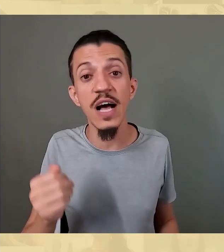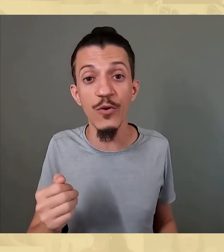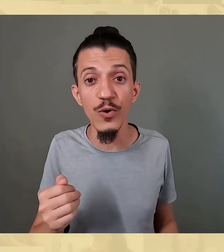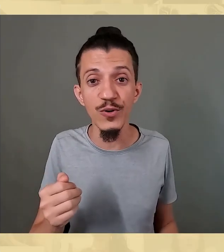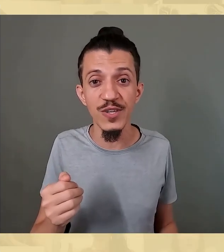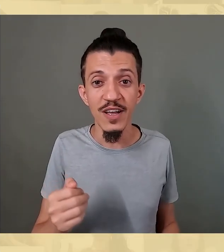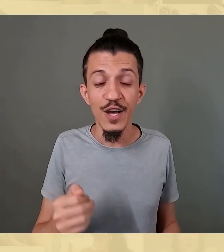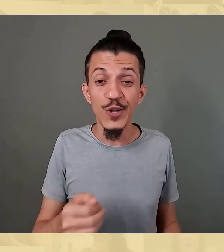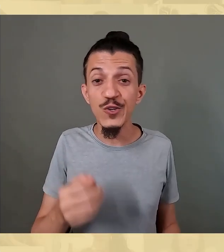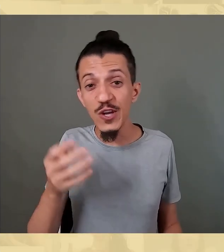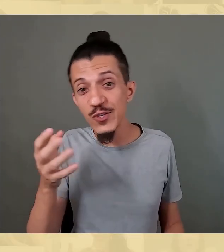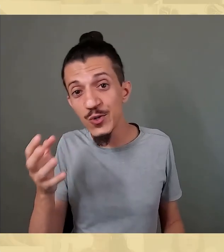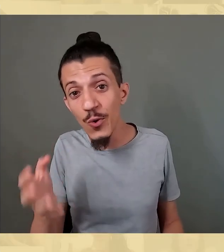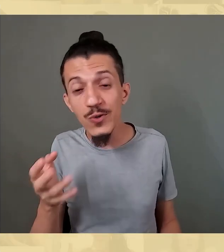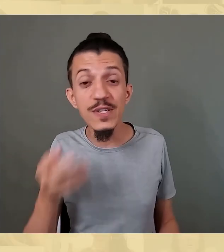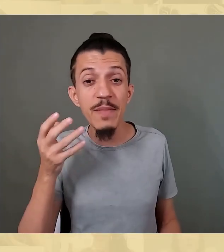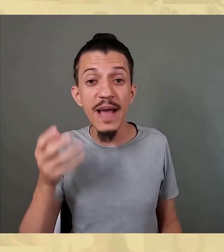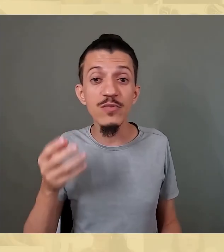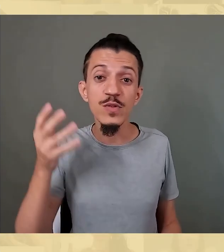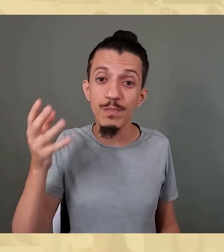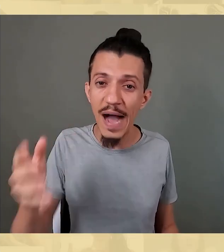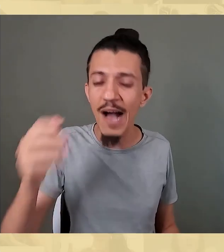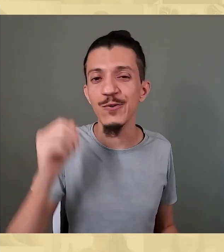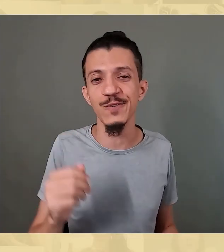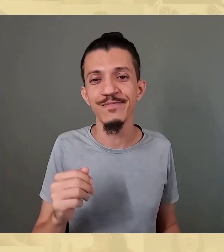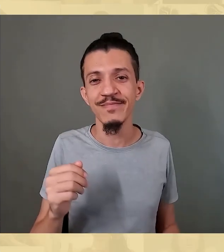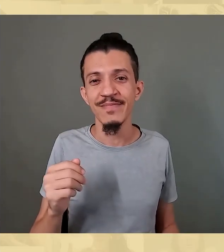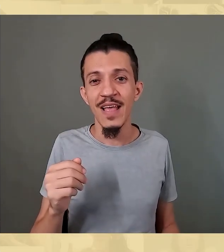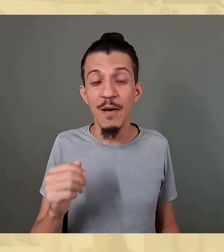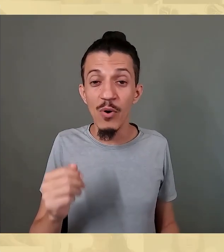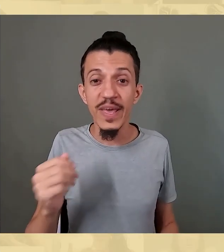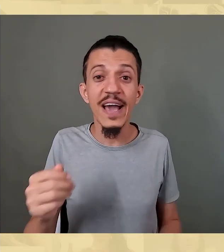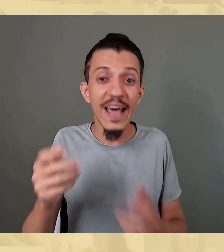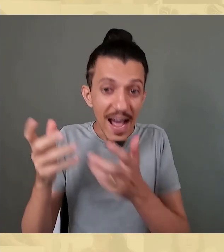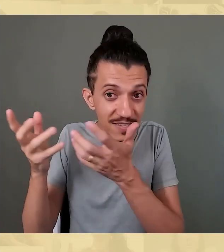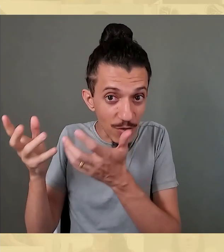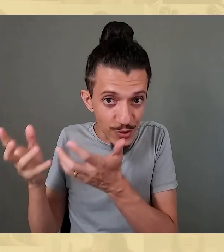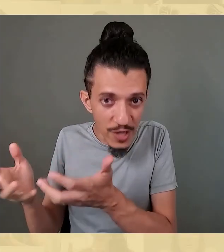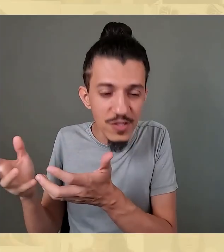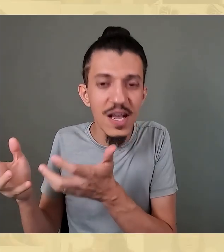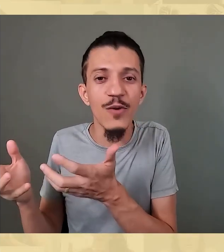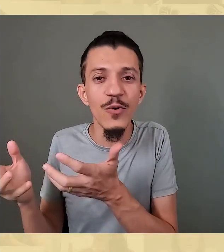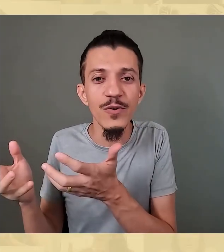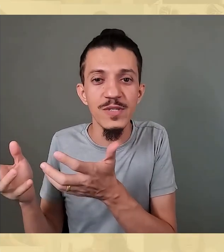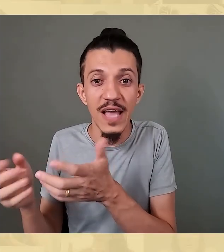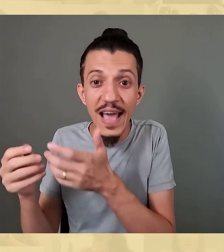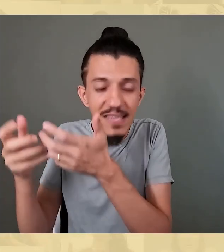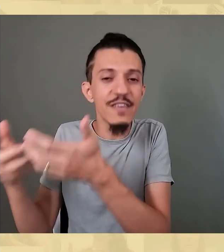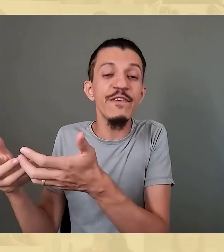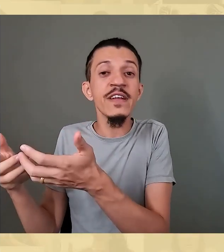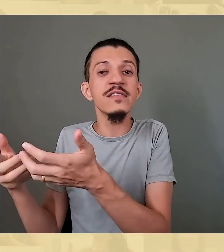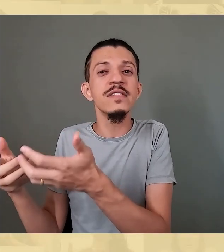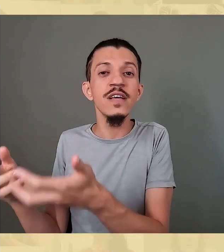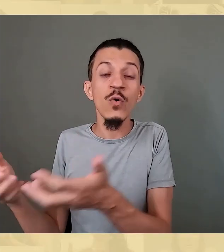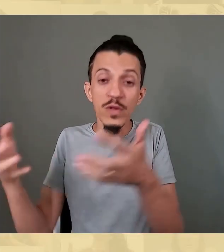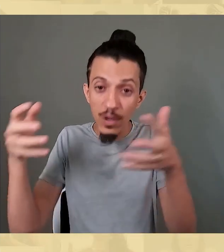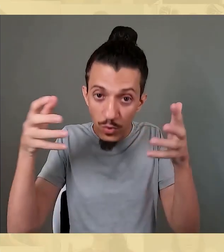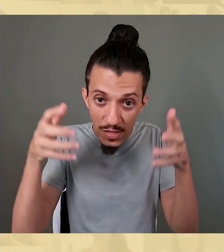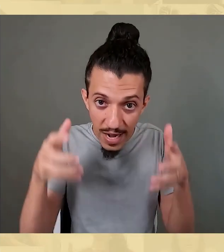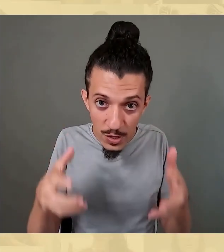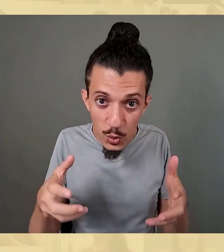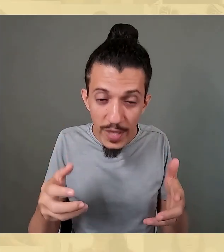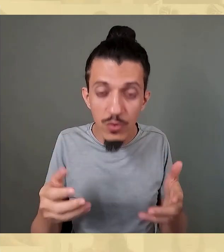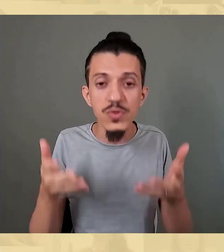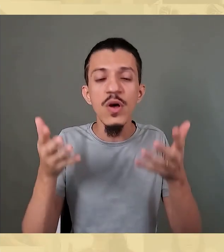nossos alunos dos nossos cursos e métodos pagos. Porque é graças aos nossos alunos, eles que financiam